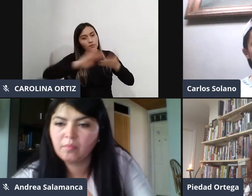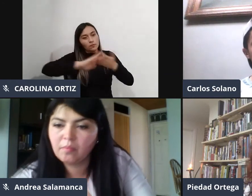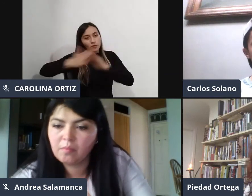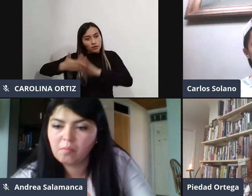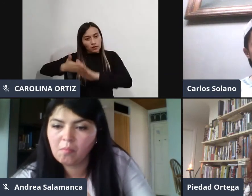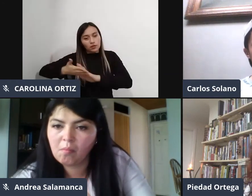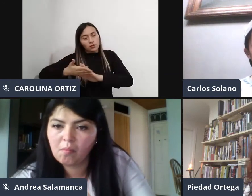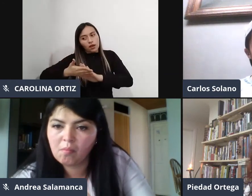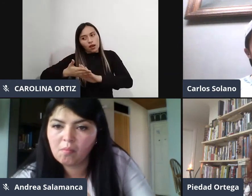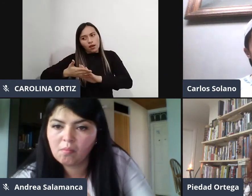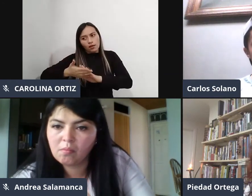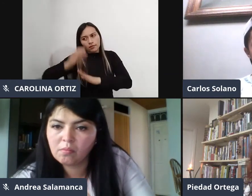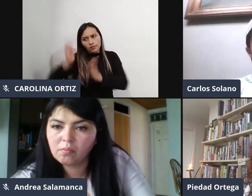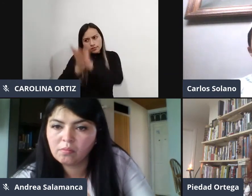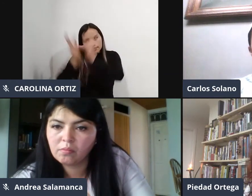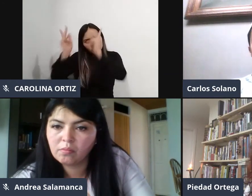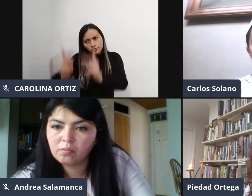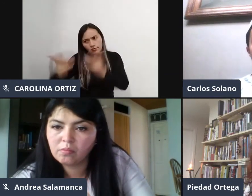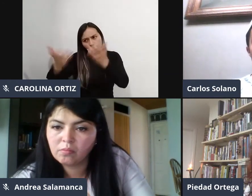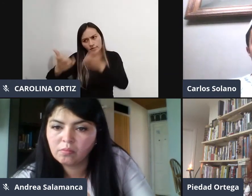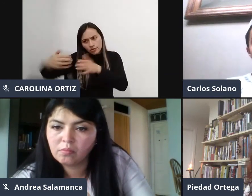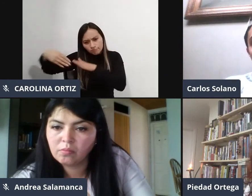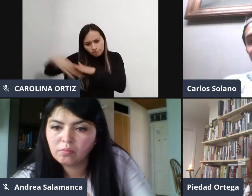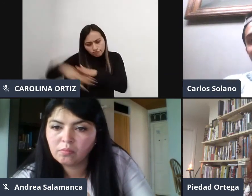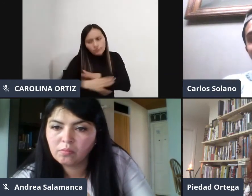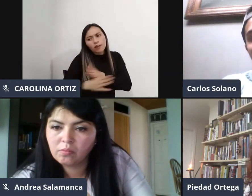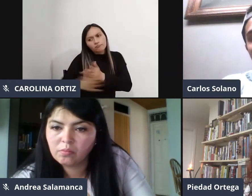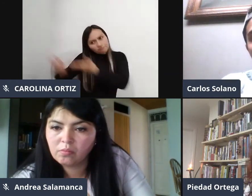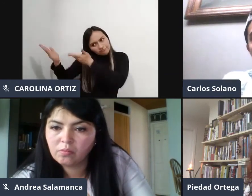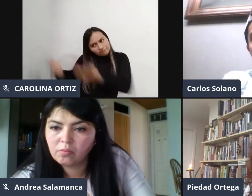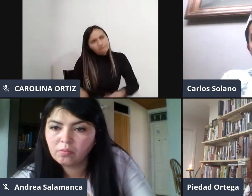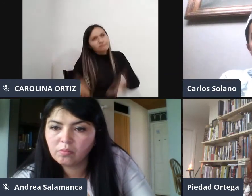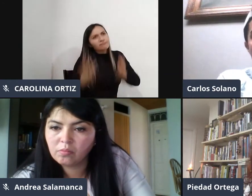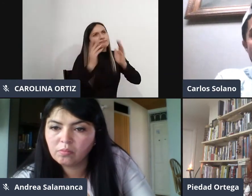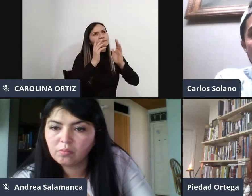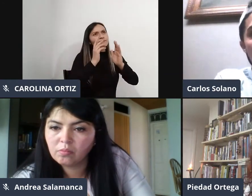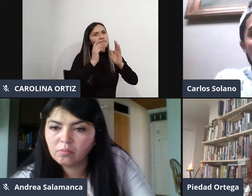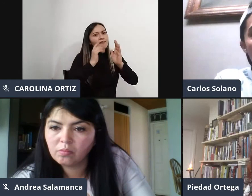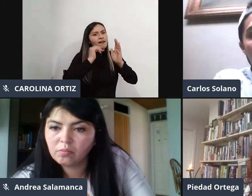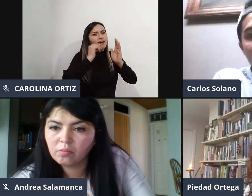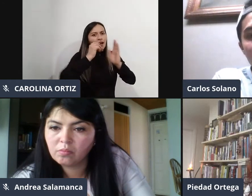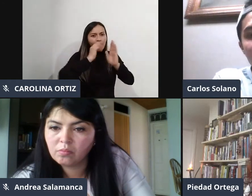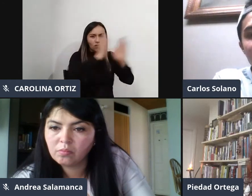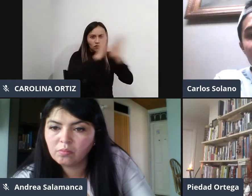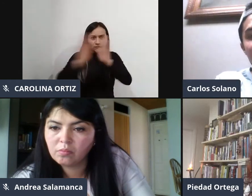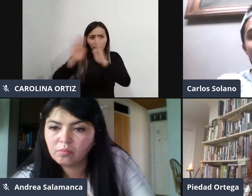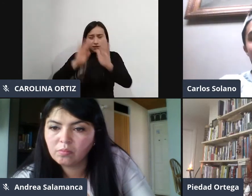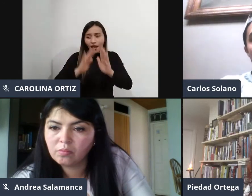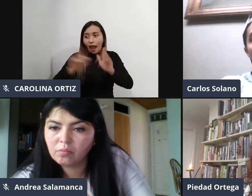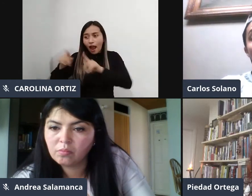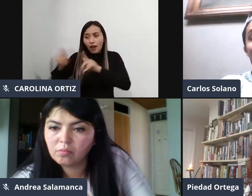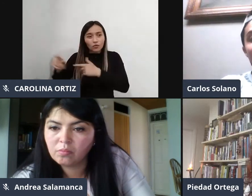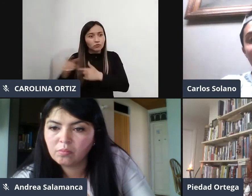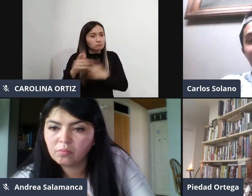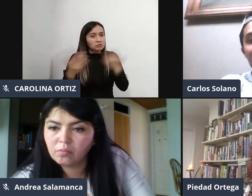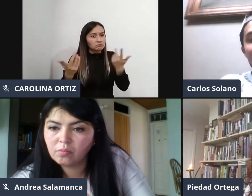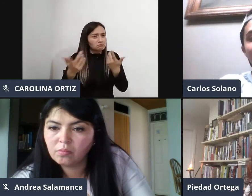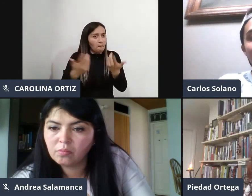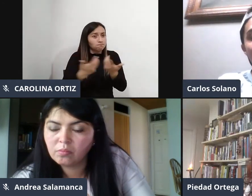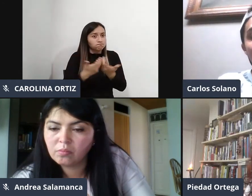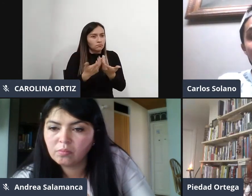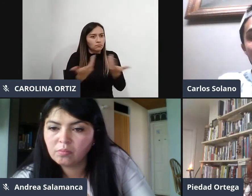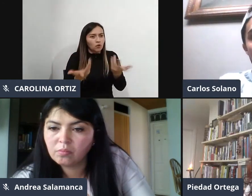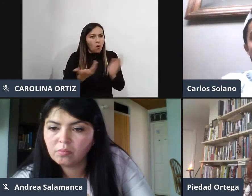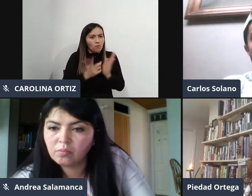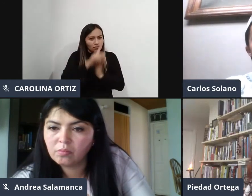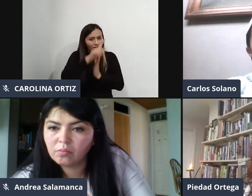los libros. Resulta que muchos de ellos no saben buscar un índice, un contenido, una tabla de